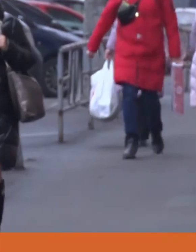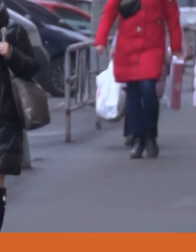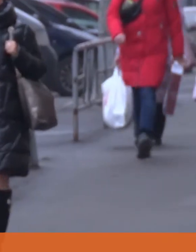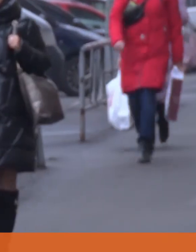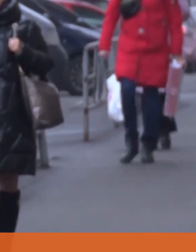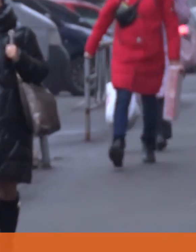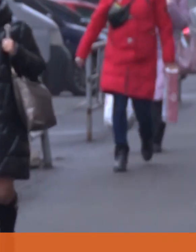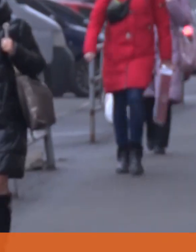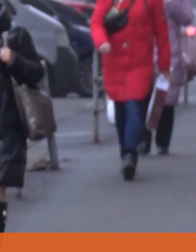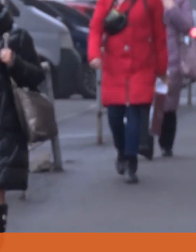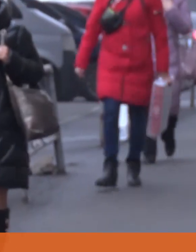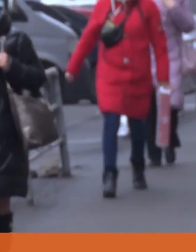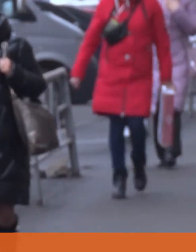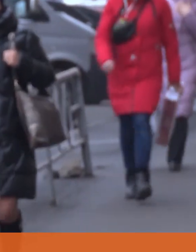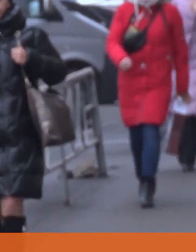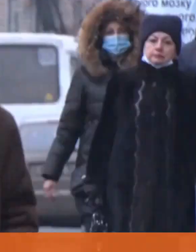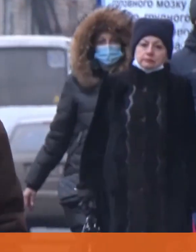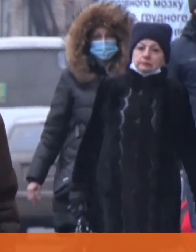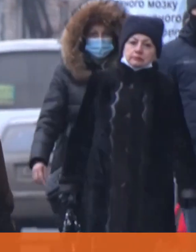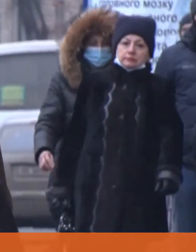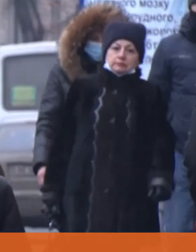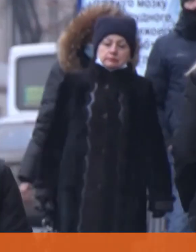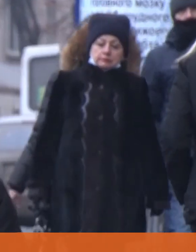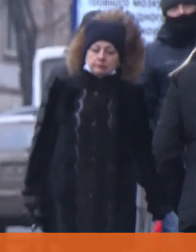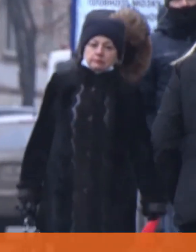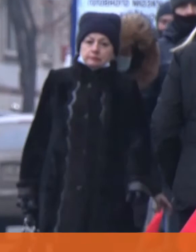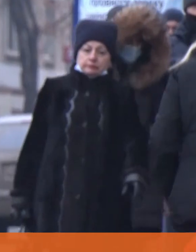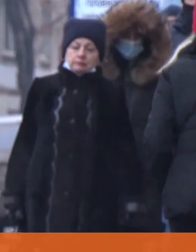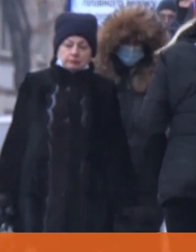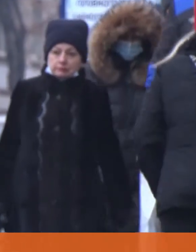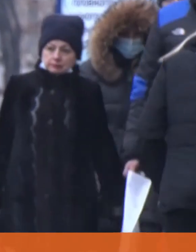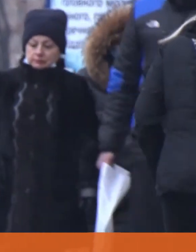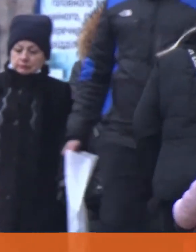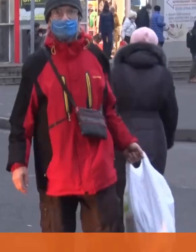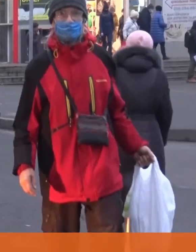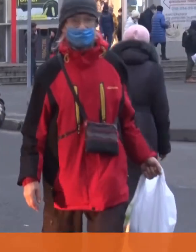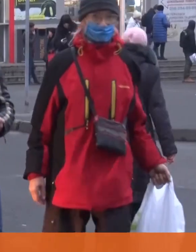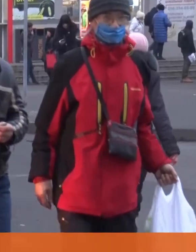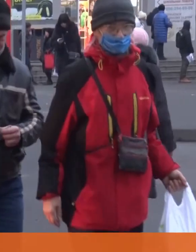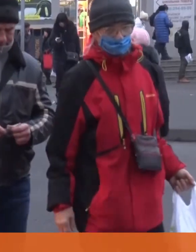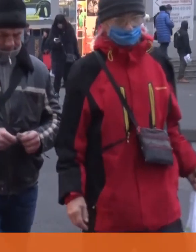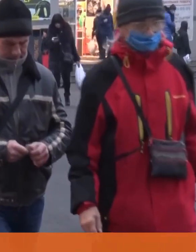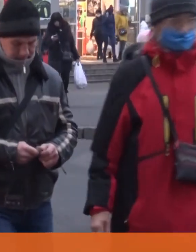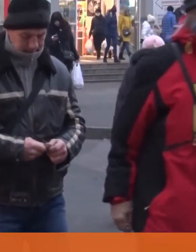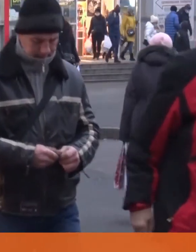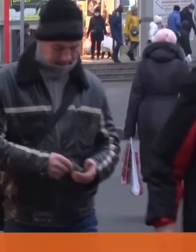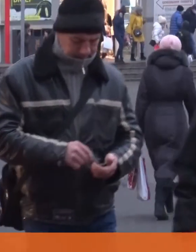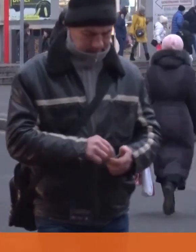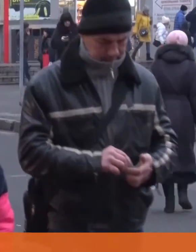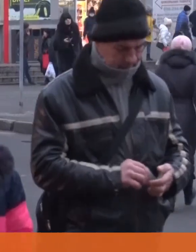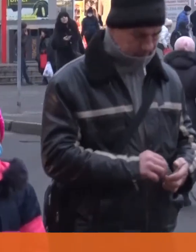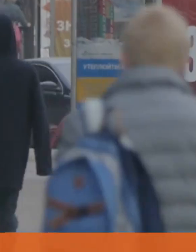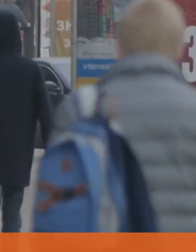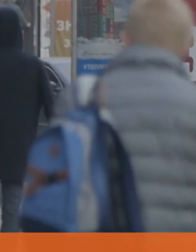все про британський штам коронавірусу. Та навіть позбувшись його, 70% хворих потребують тривалої реабілітації аж